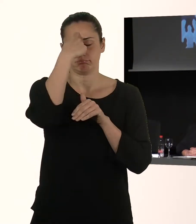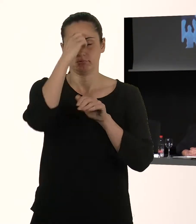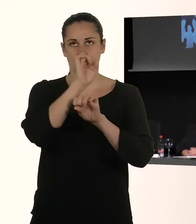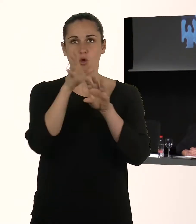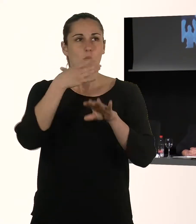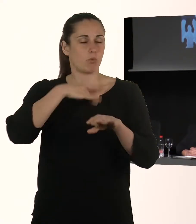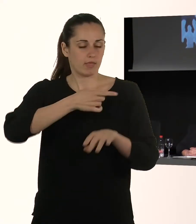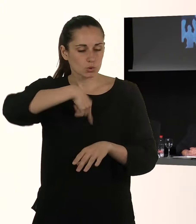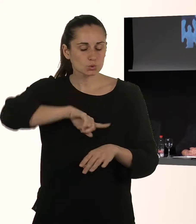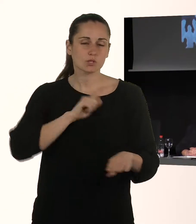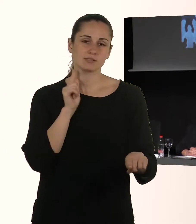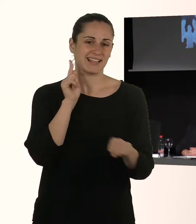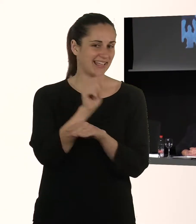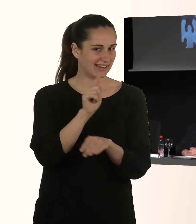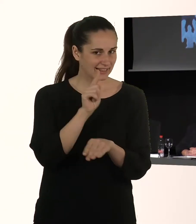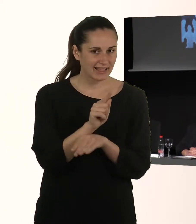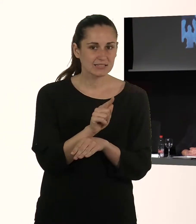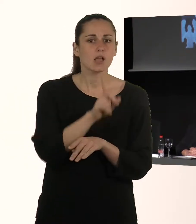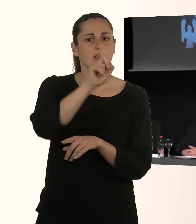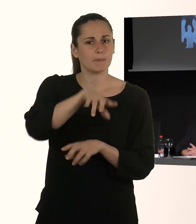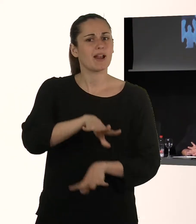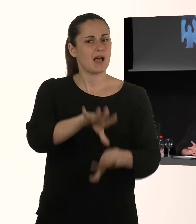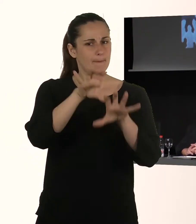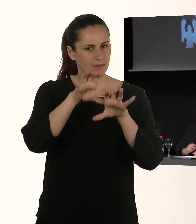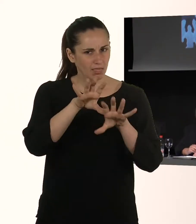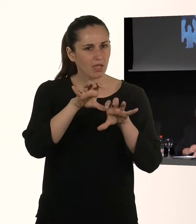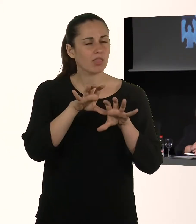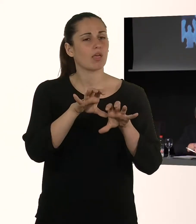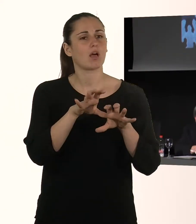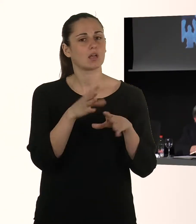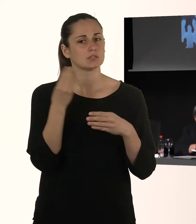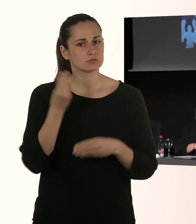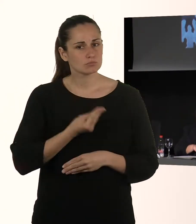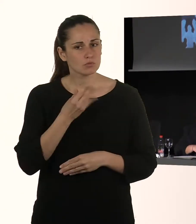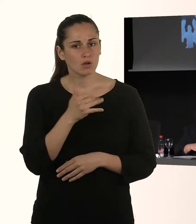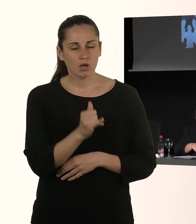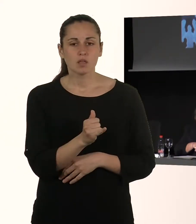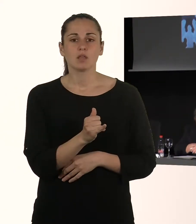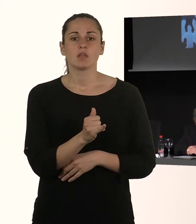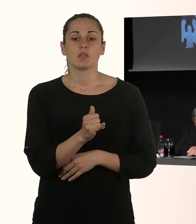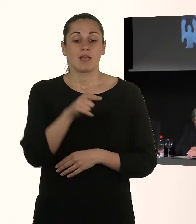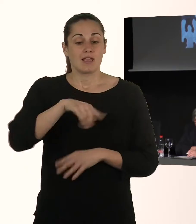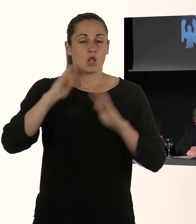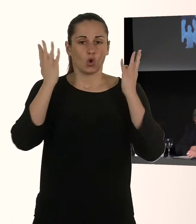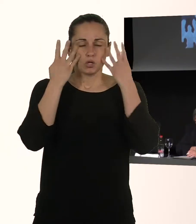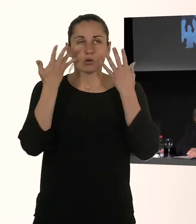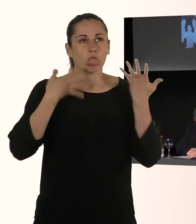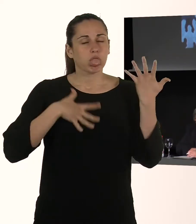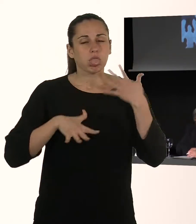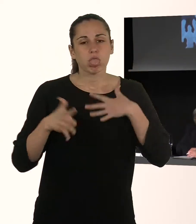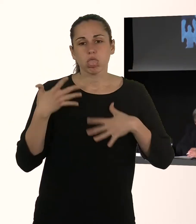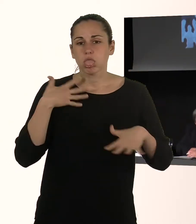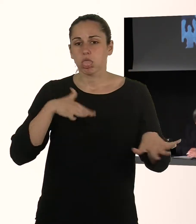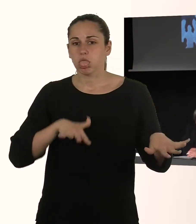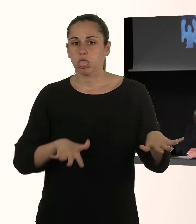de los aprendizajes buenos, como pasión alegre, que podamos llevarnos de este Congreso, creo que va a ser de alguna